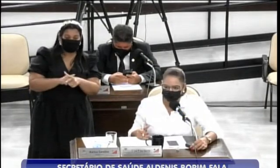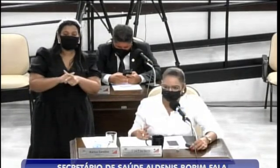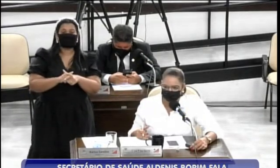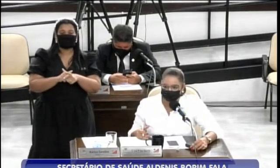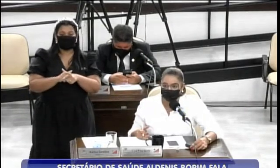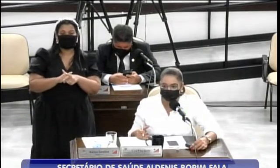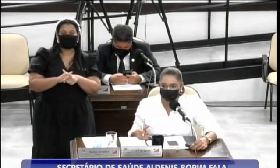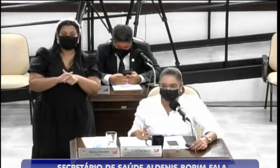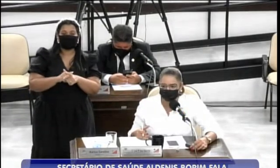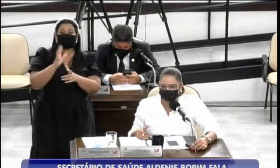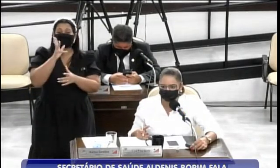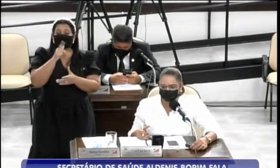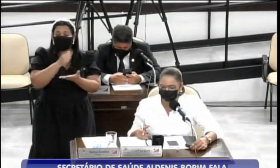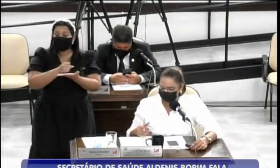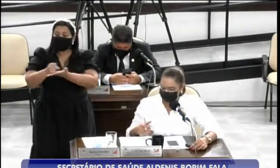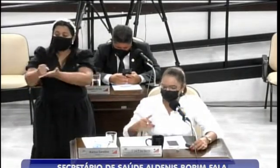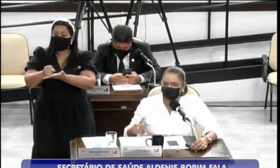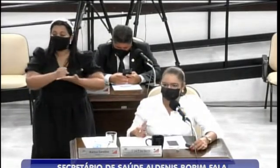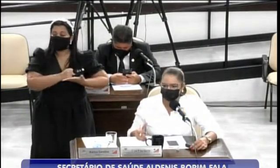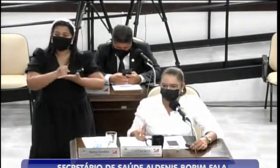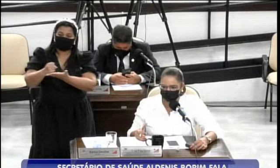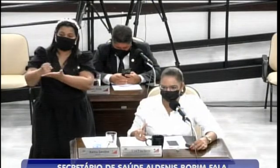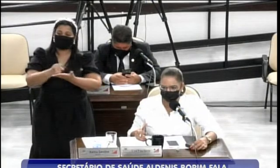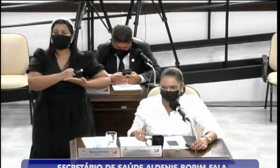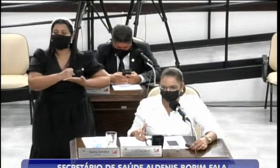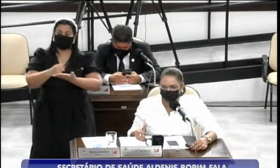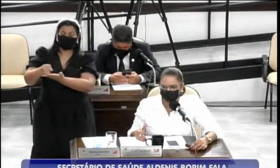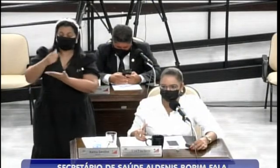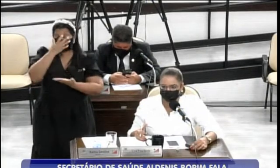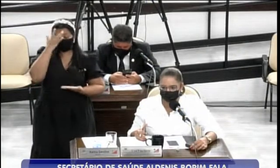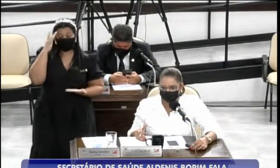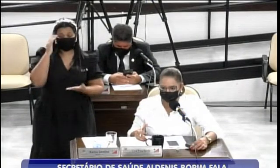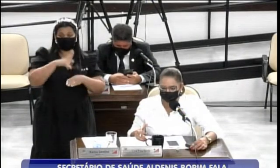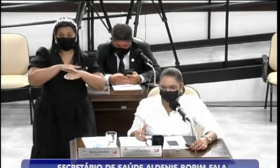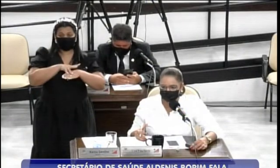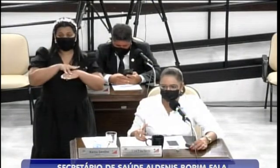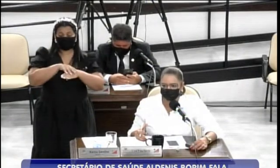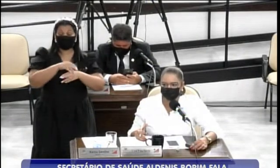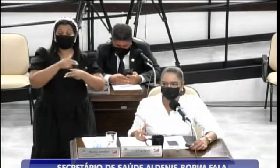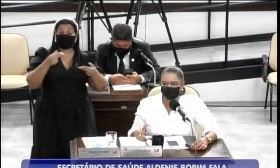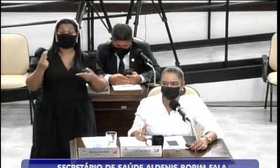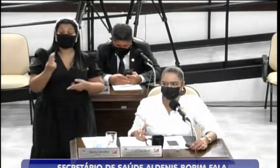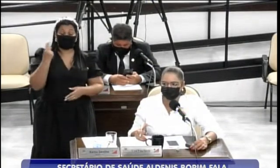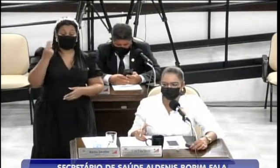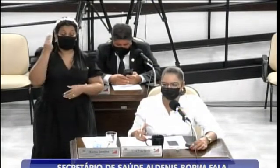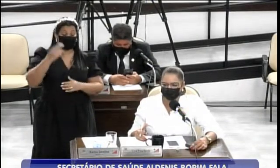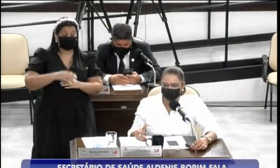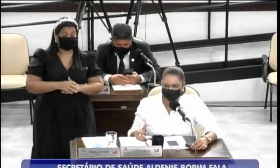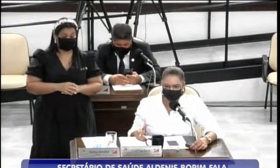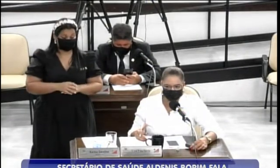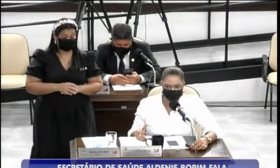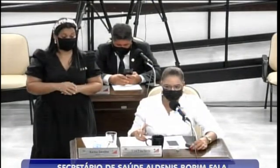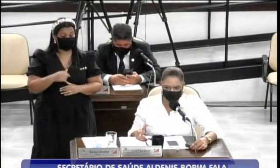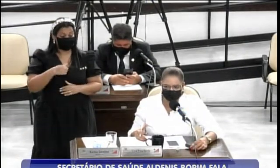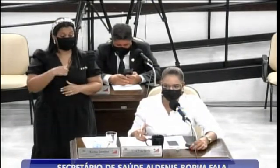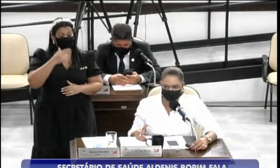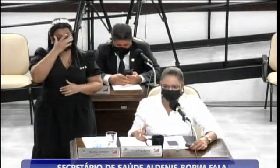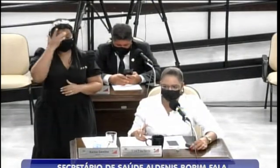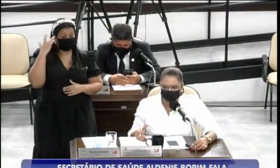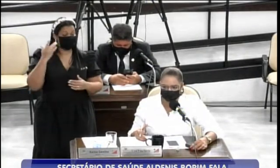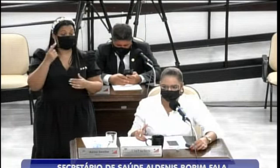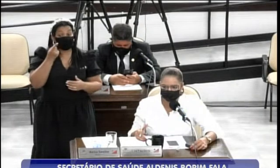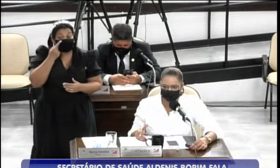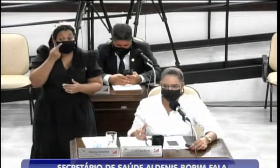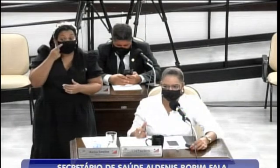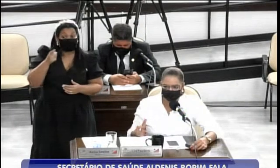casos de demoras de remoção de paciente para os casos graves. Eu sou uma pessoa que vivi uma